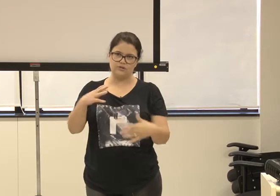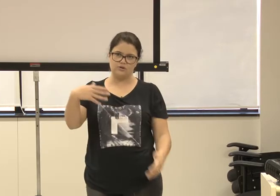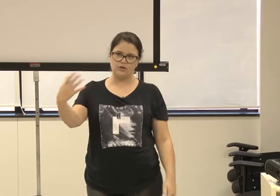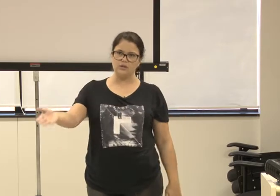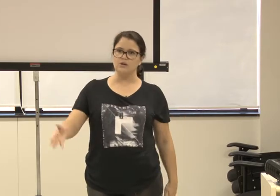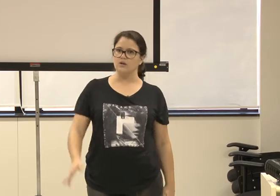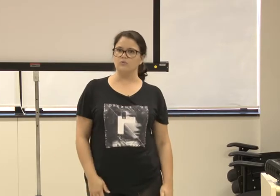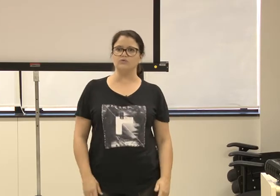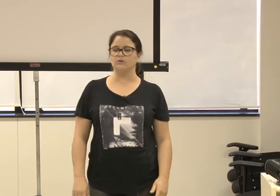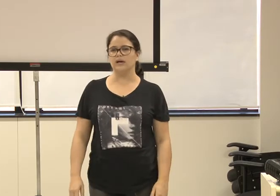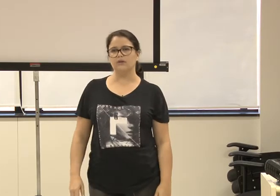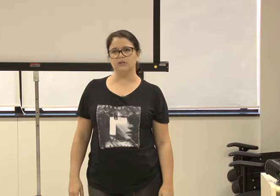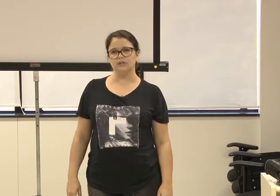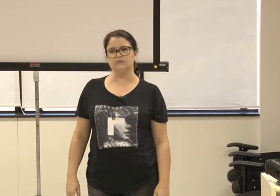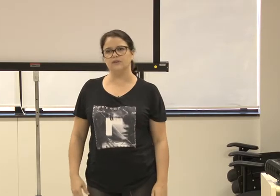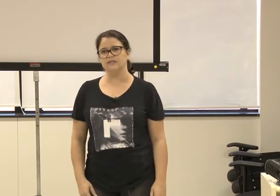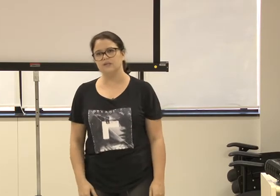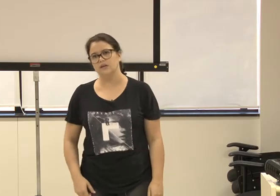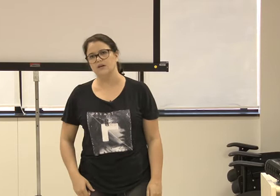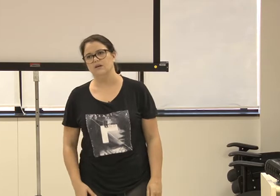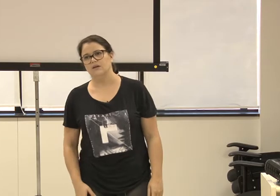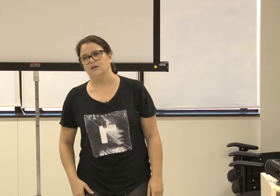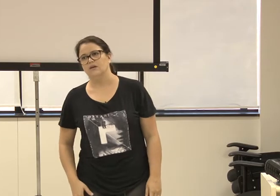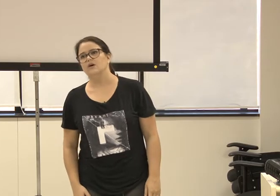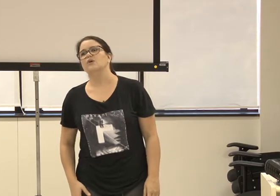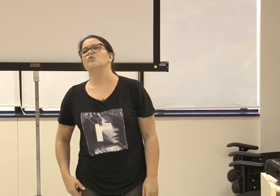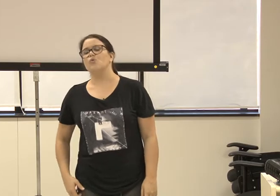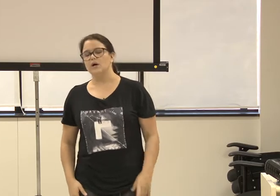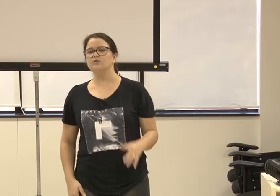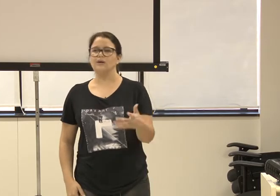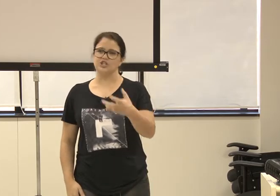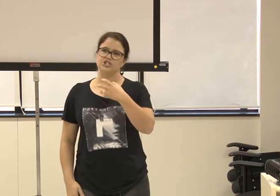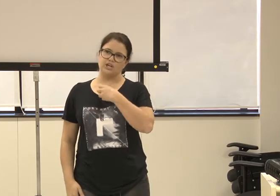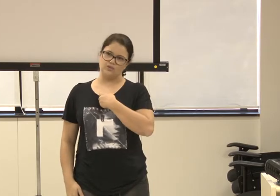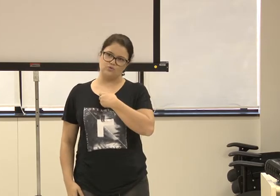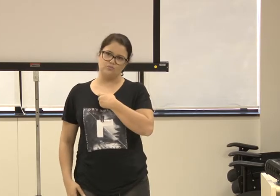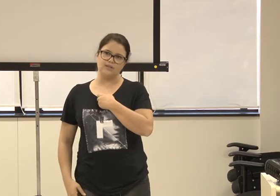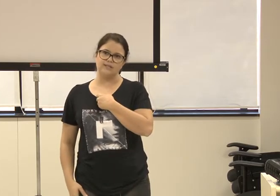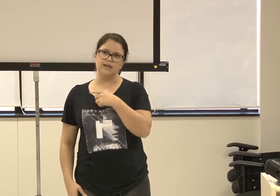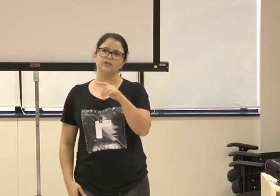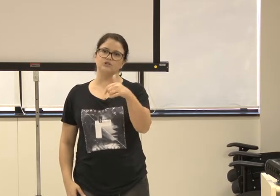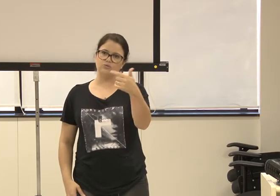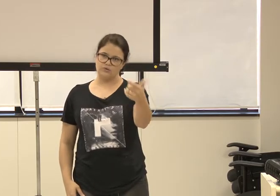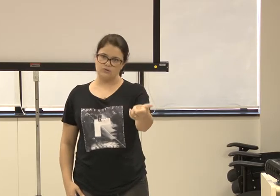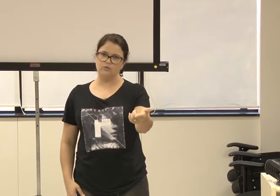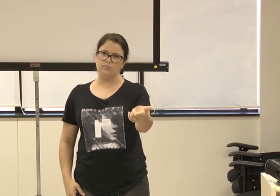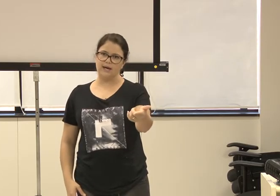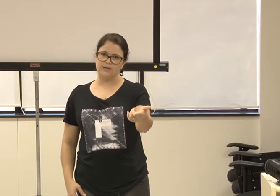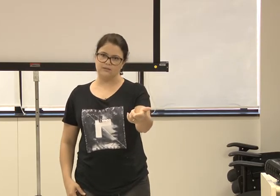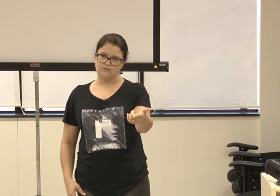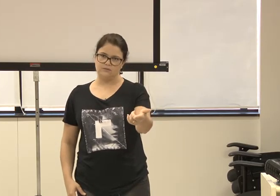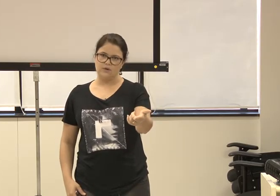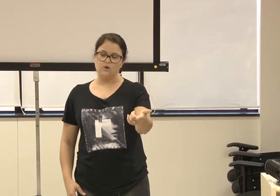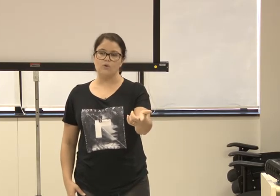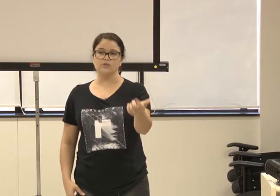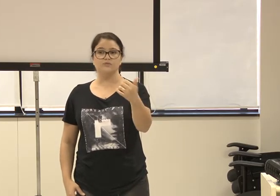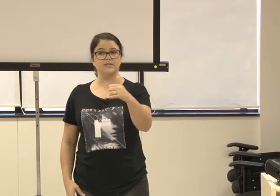senhora, o outro carro ele não vai ser... Quando a gente assume um acidente, o seguro paga. Quando você não